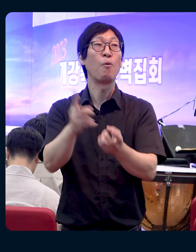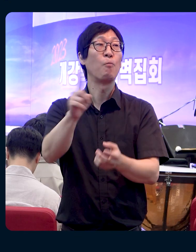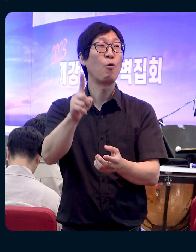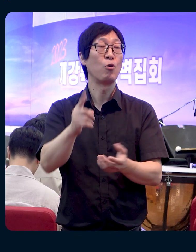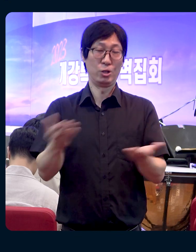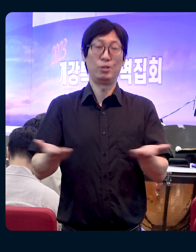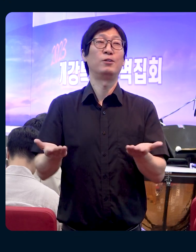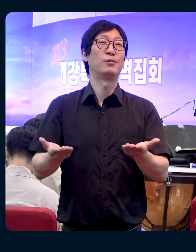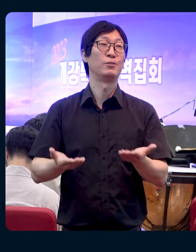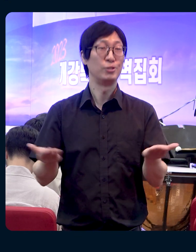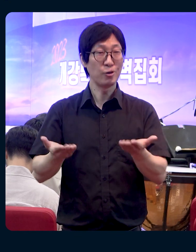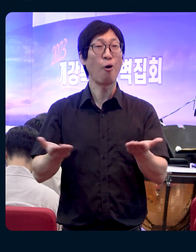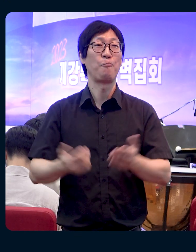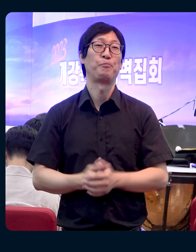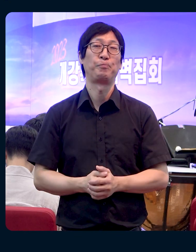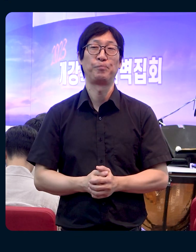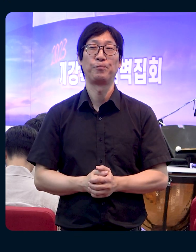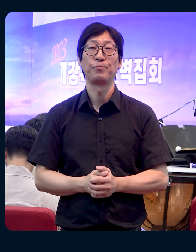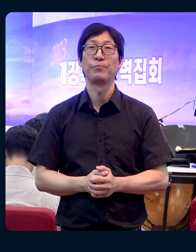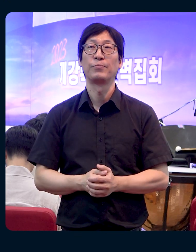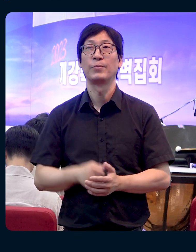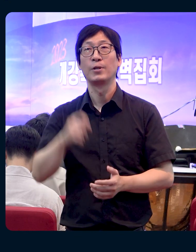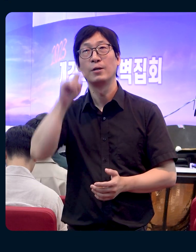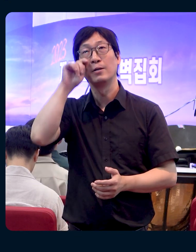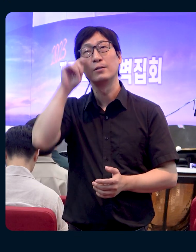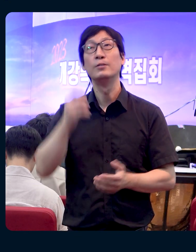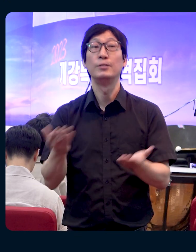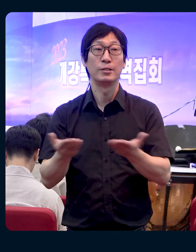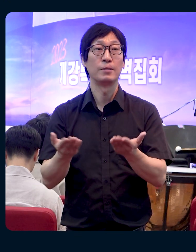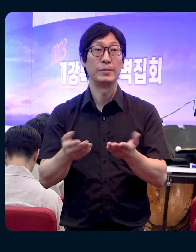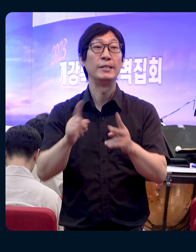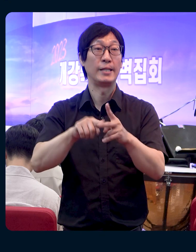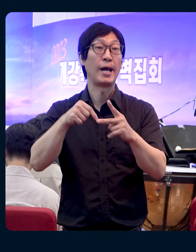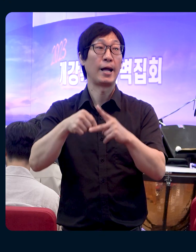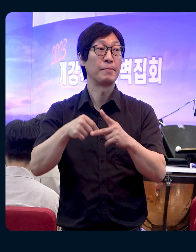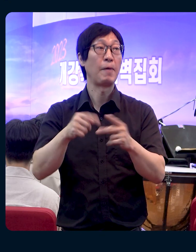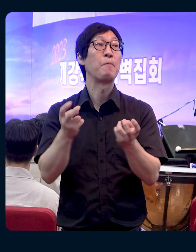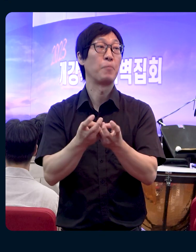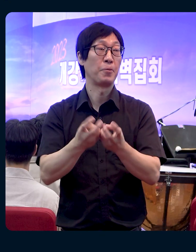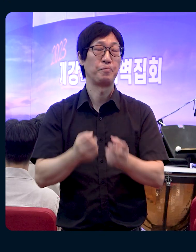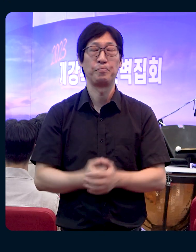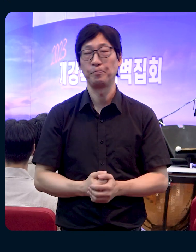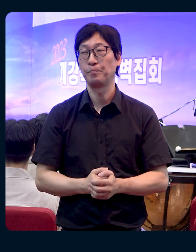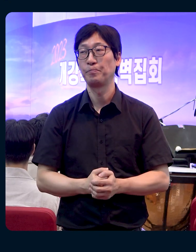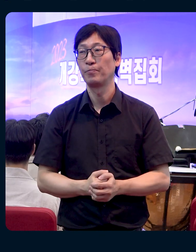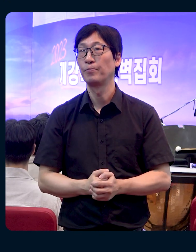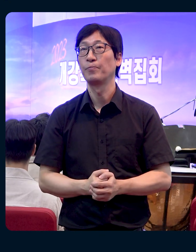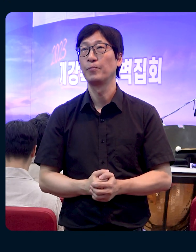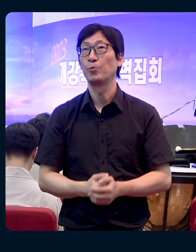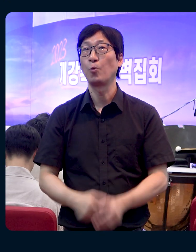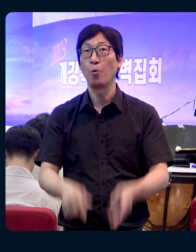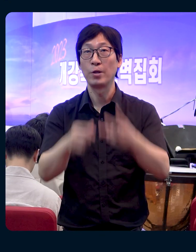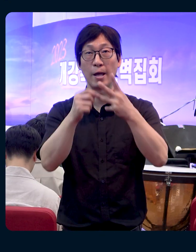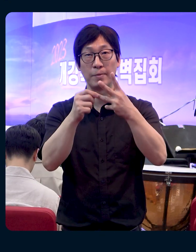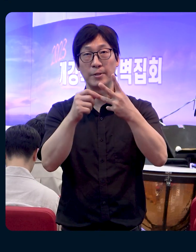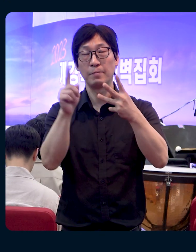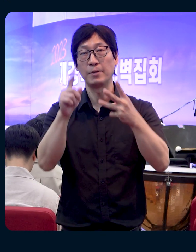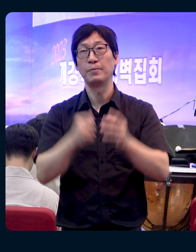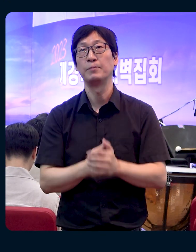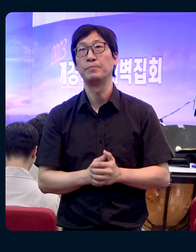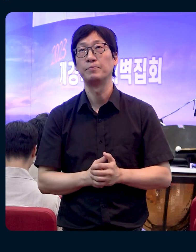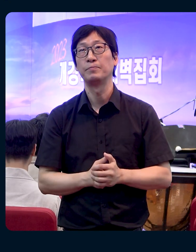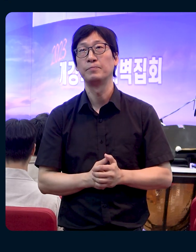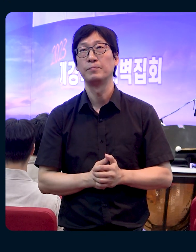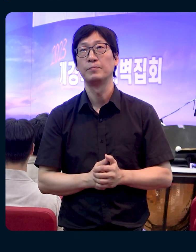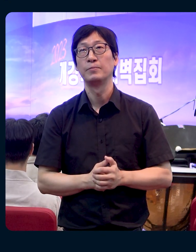직업이라는 것이죠. 그게 직업에 대한 우리들의 이해예요. 그래서 정말 중요한 거예요. 그리고 세 번째, 여기